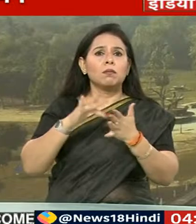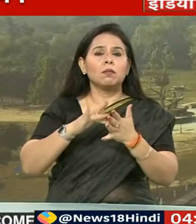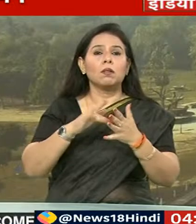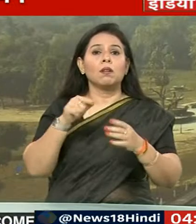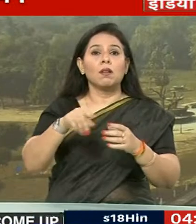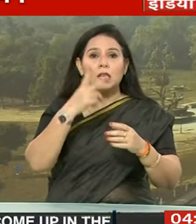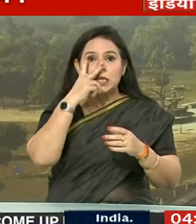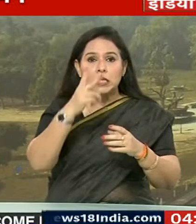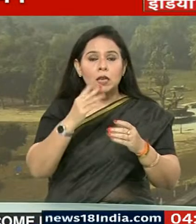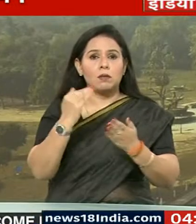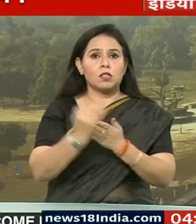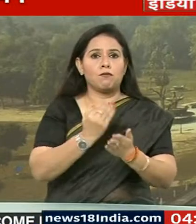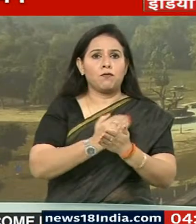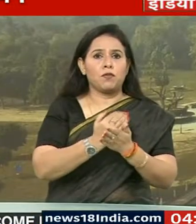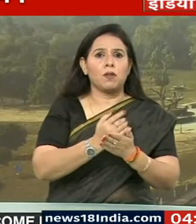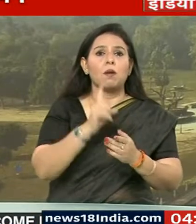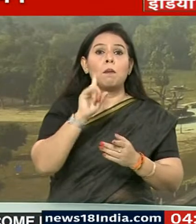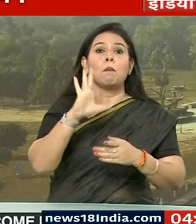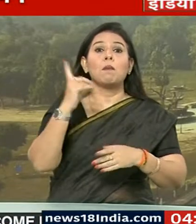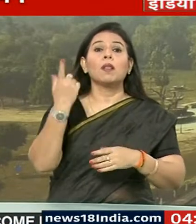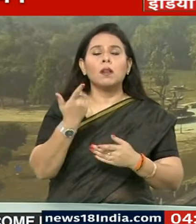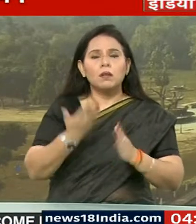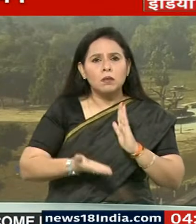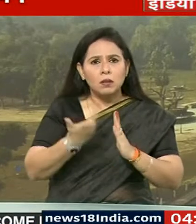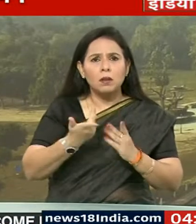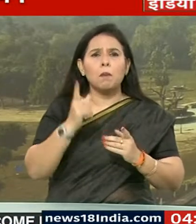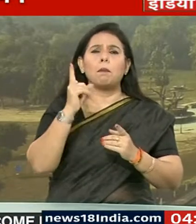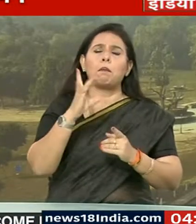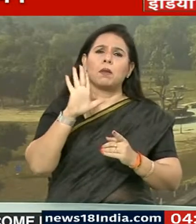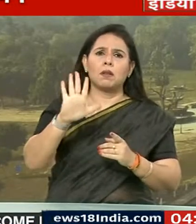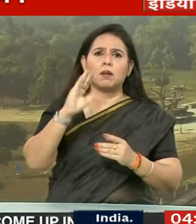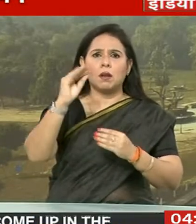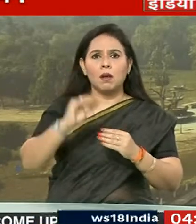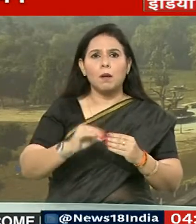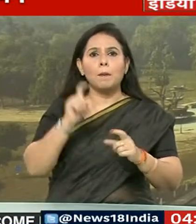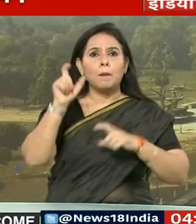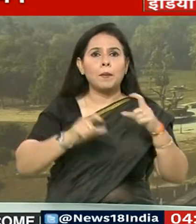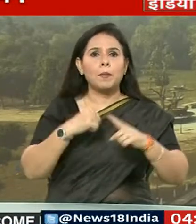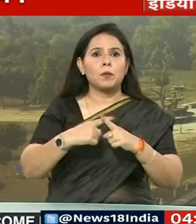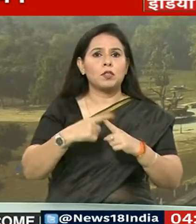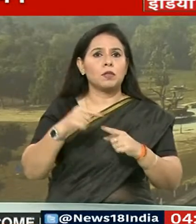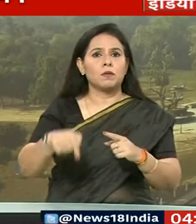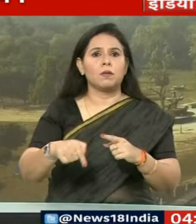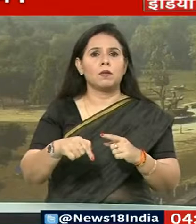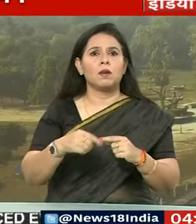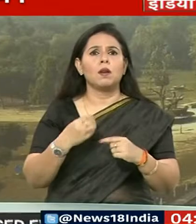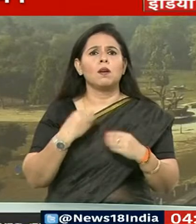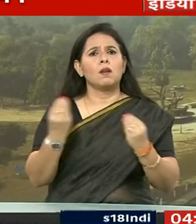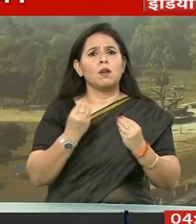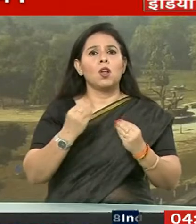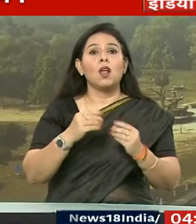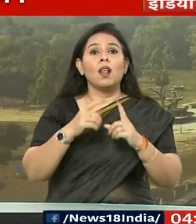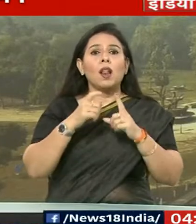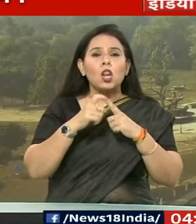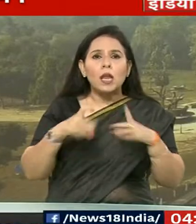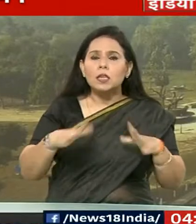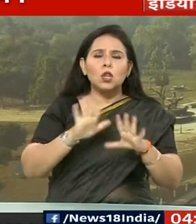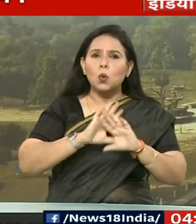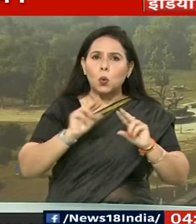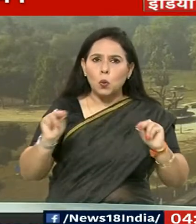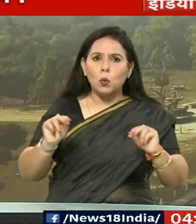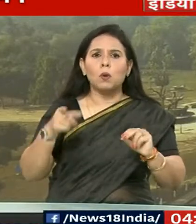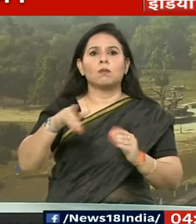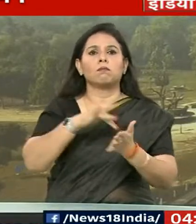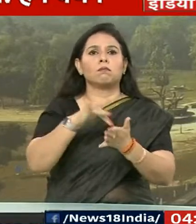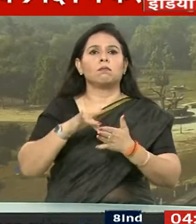जहां 15 से ज्यादा या 15 से कम केसेस हैं, और हमने उन नॉन हॉटस्पॉट्स में भी बांटा